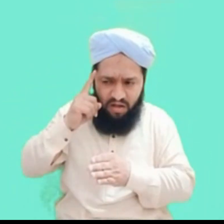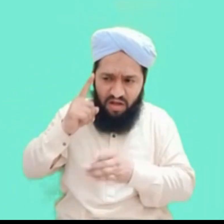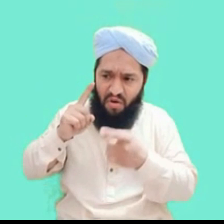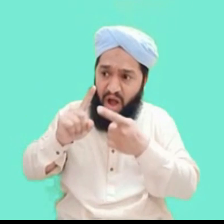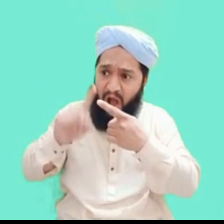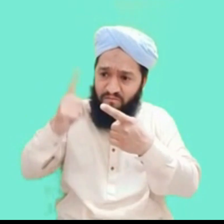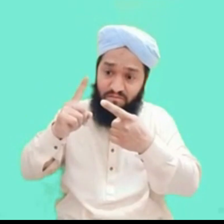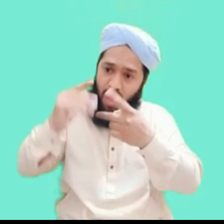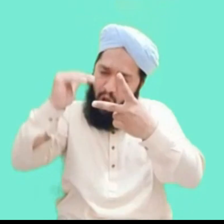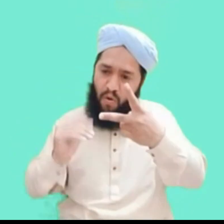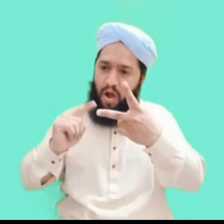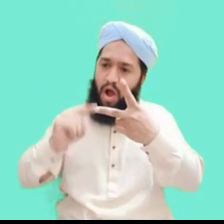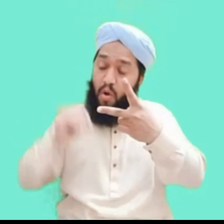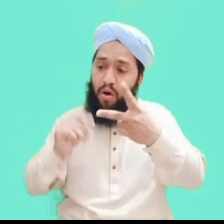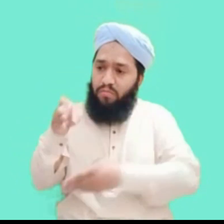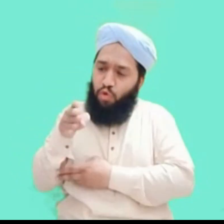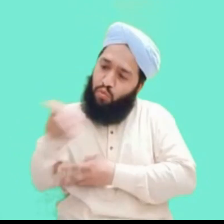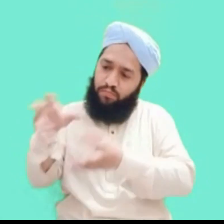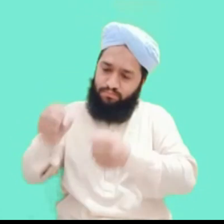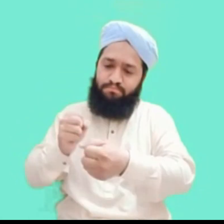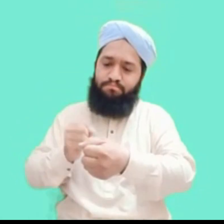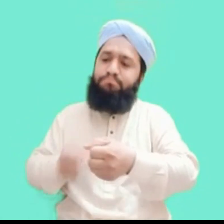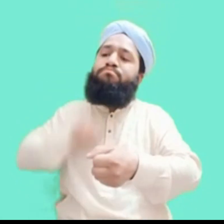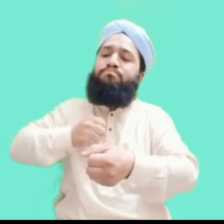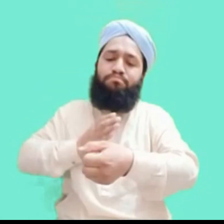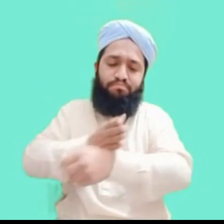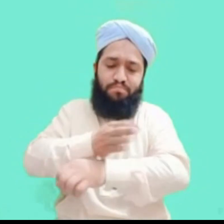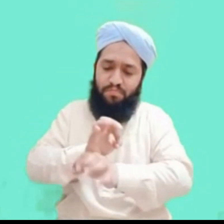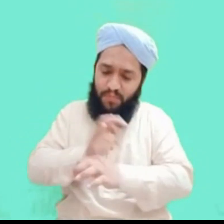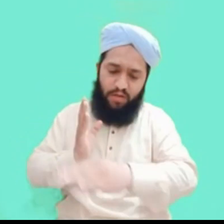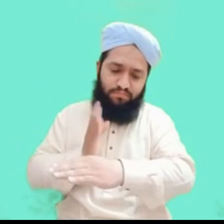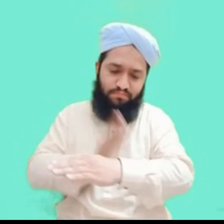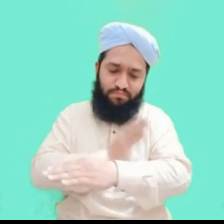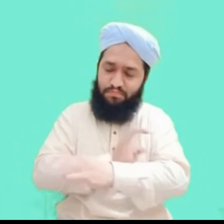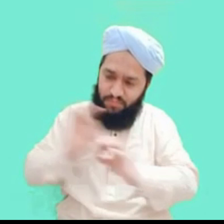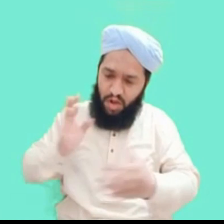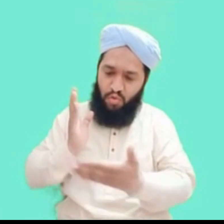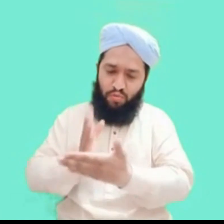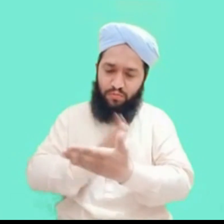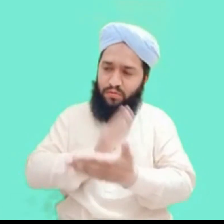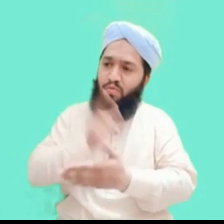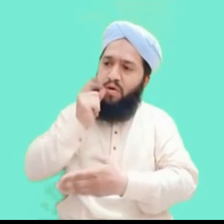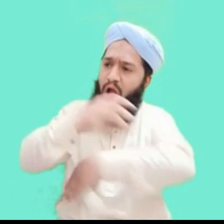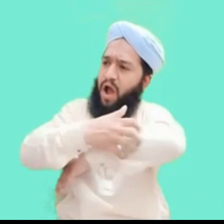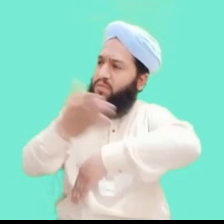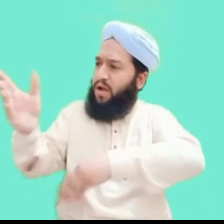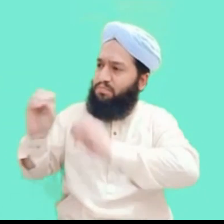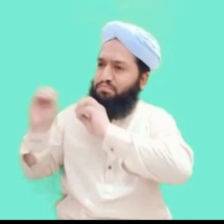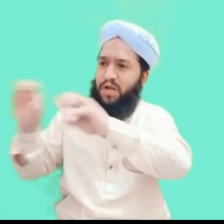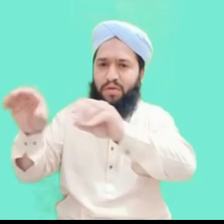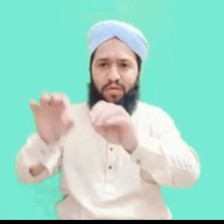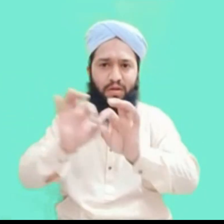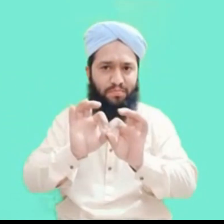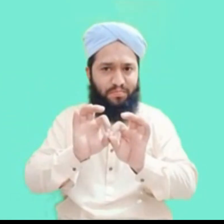کیٹیگری کا اونٹ لیا اور اسے ذبح کیا، اور جب حضرت کی بارگاہ میں آیا کہ حضور میں نے اونٹ ذبح بھی کر دیا اور غریبوں کو گوشت بھی تقسیم کر دیا،